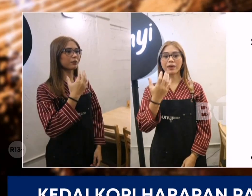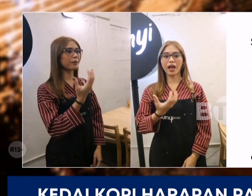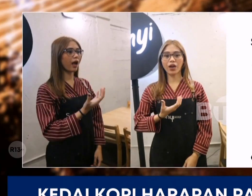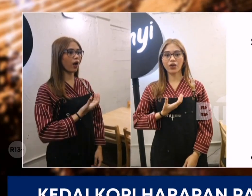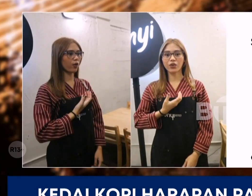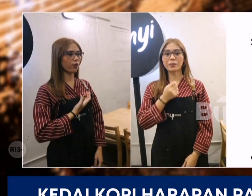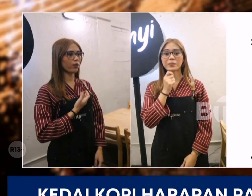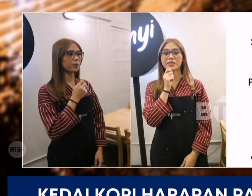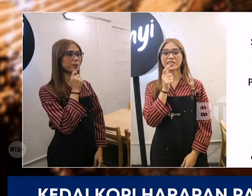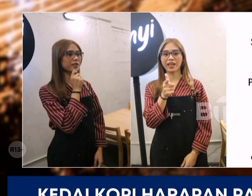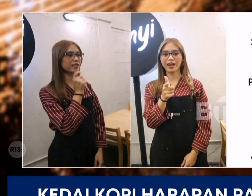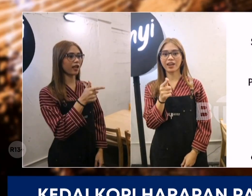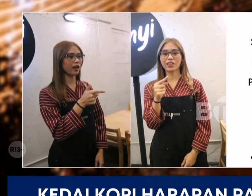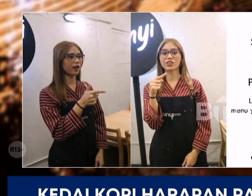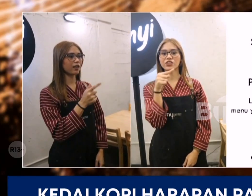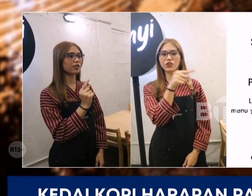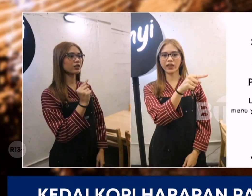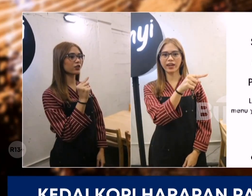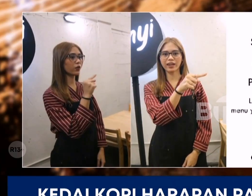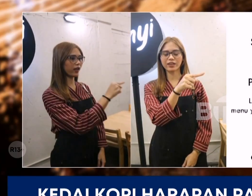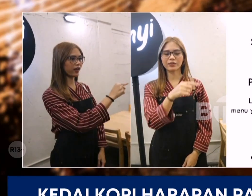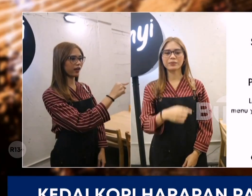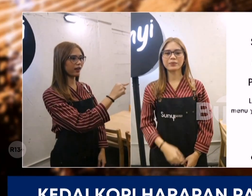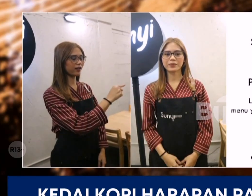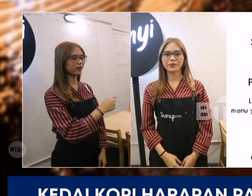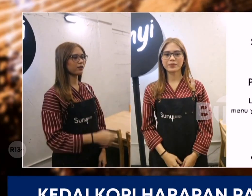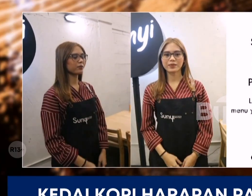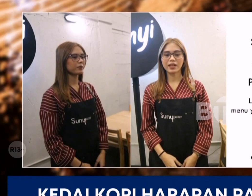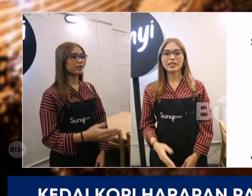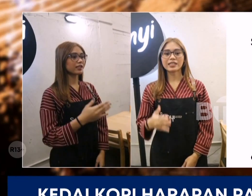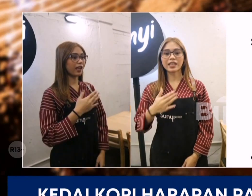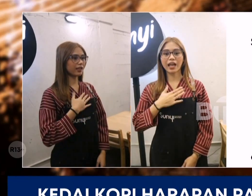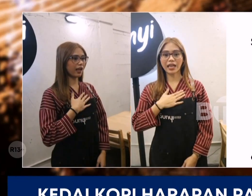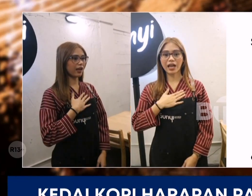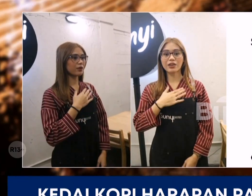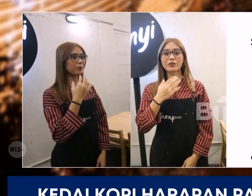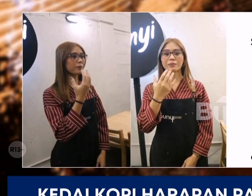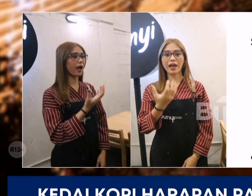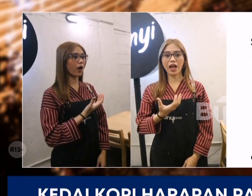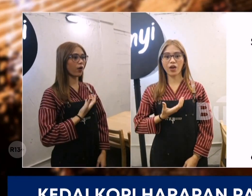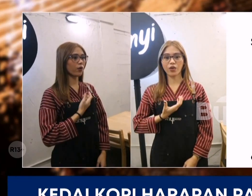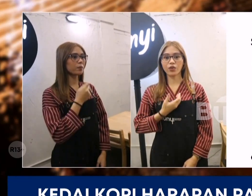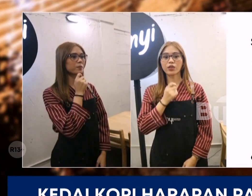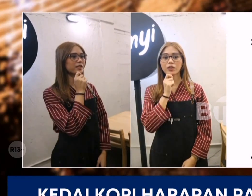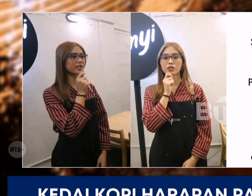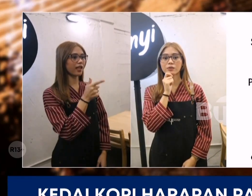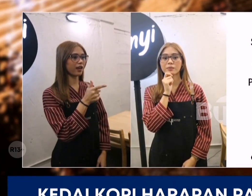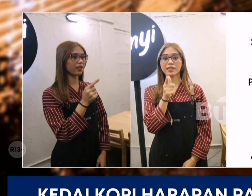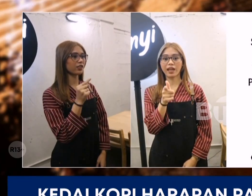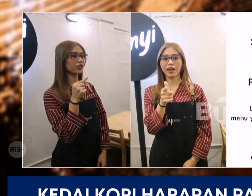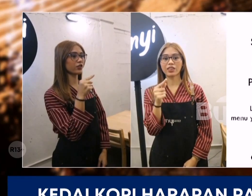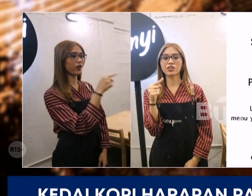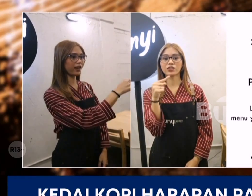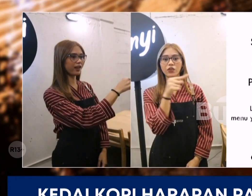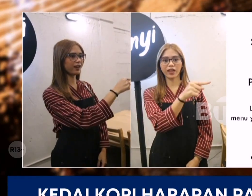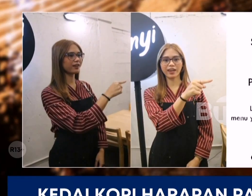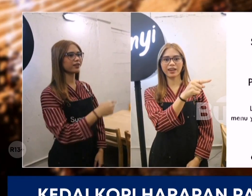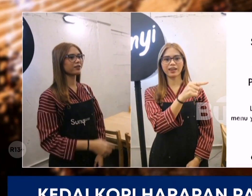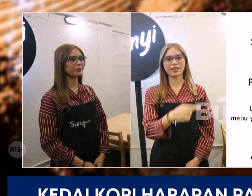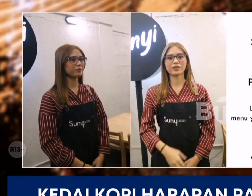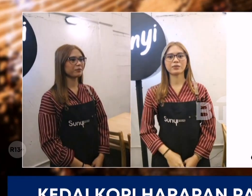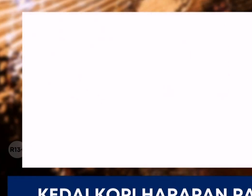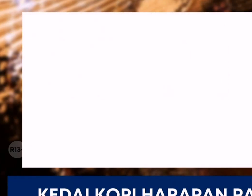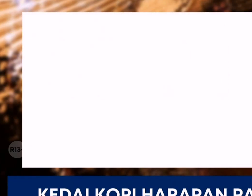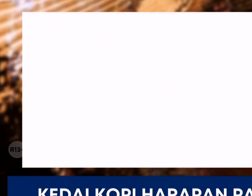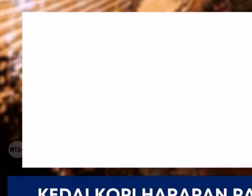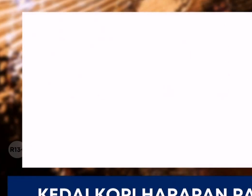apakah sudah mempelajarinya terlebih dahulu atau gimana nih? Iya, jadi emang saya belajar dulu, Mas. Karena yang penting di sini empati ya,